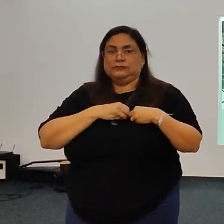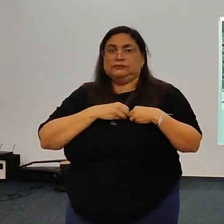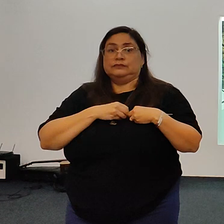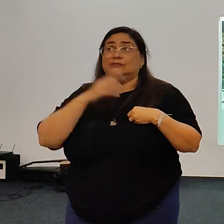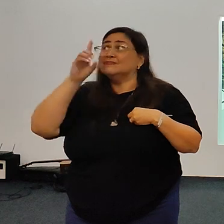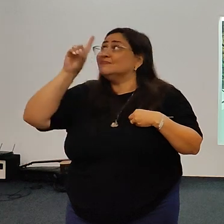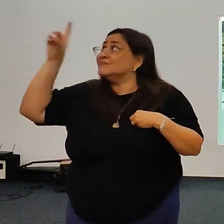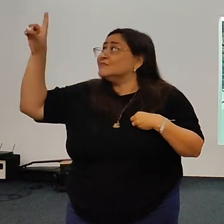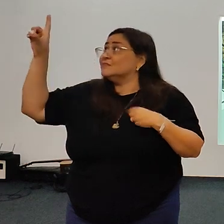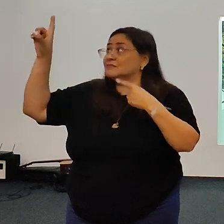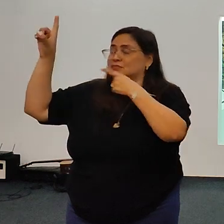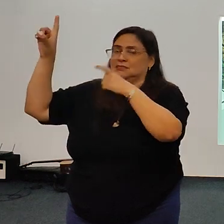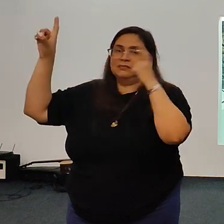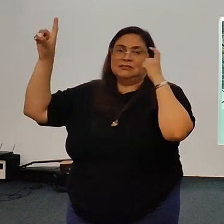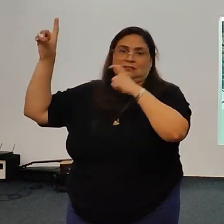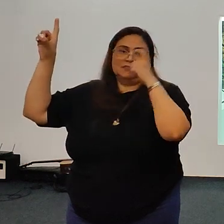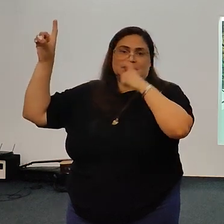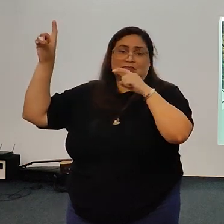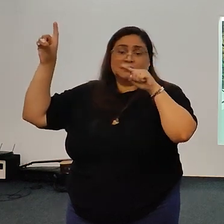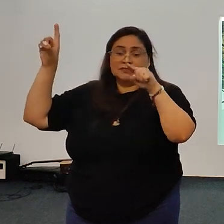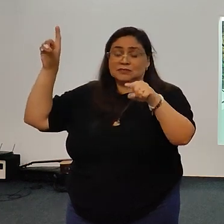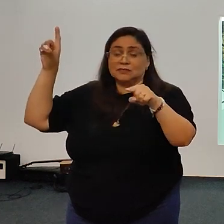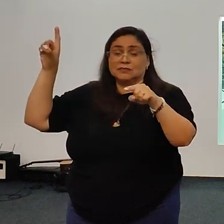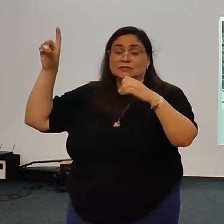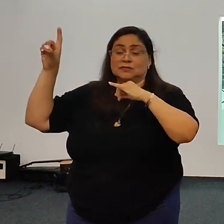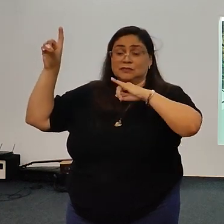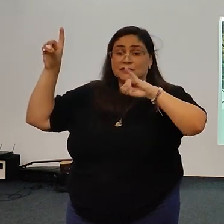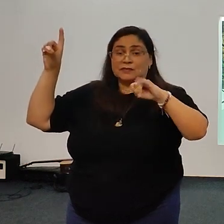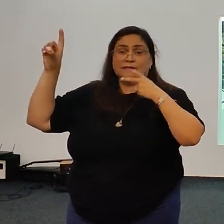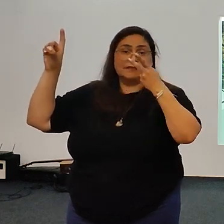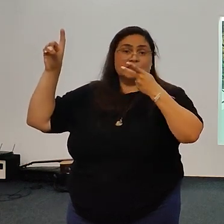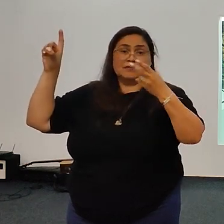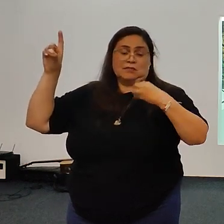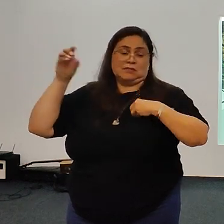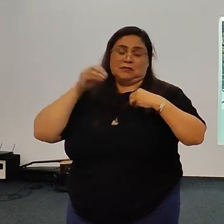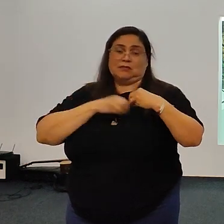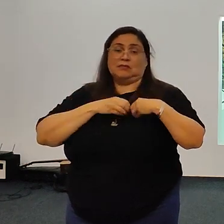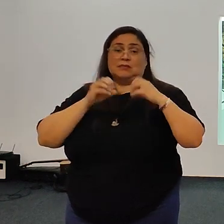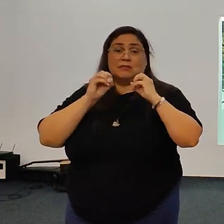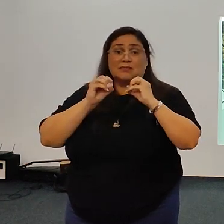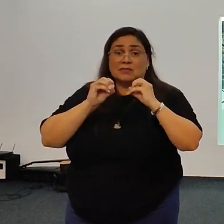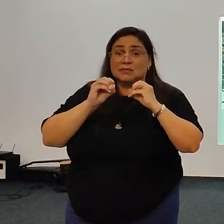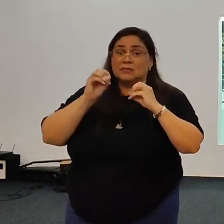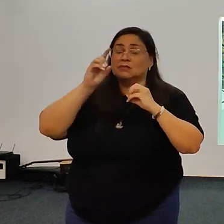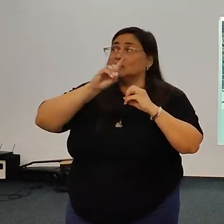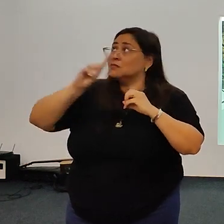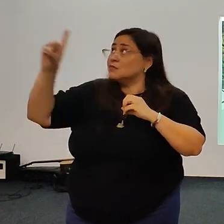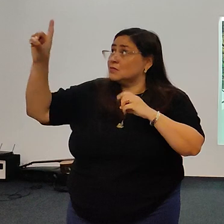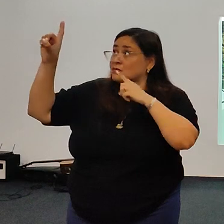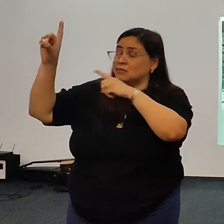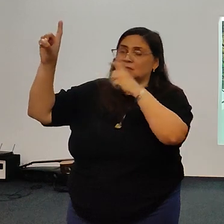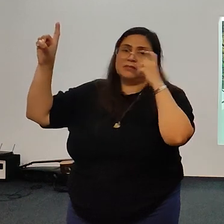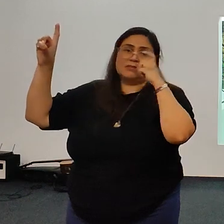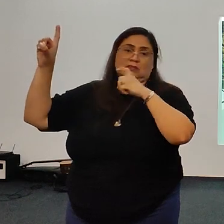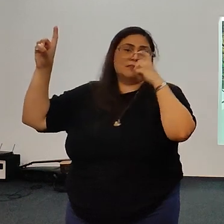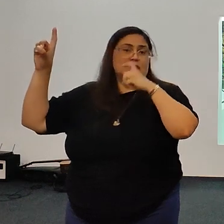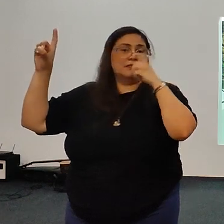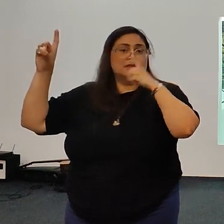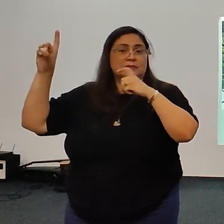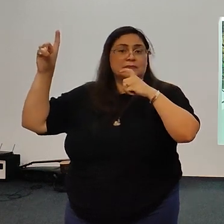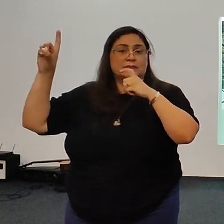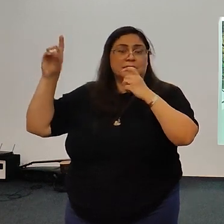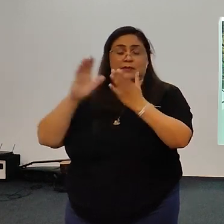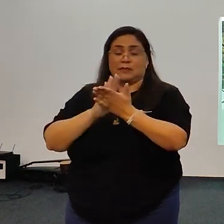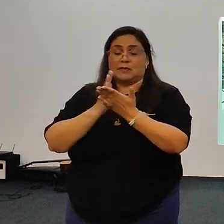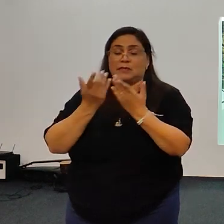de Deus um mentiroso. Você já pensou o peso disso? Você dizendo que Deus é mentiroso, porque se a